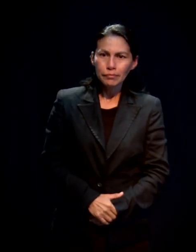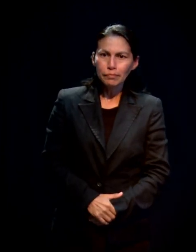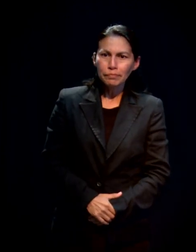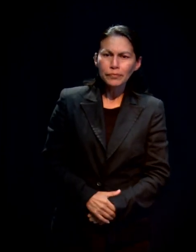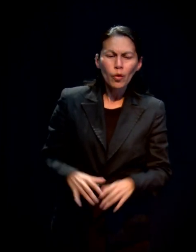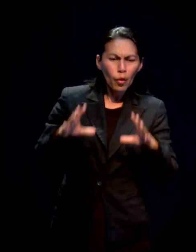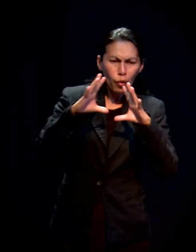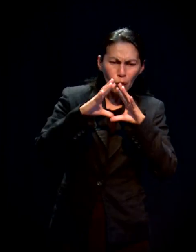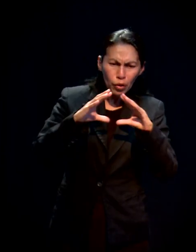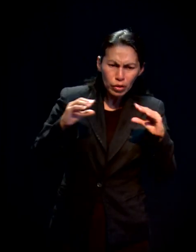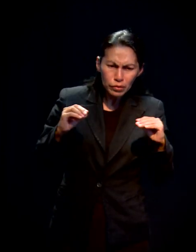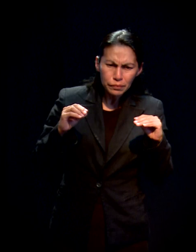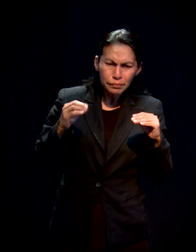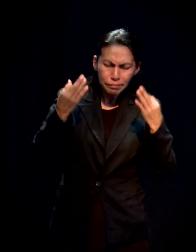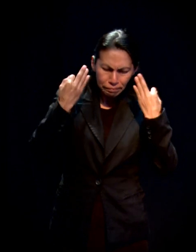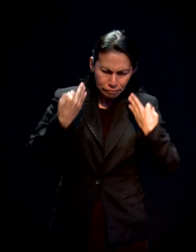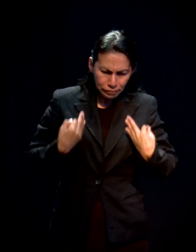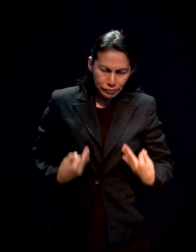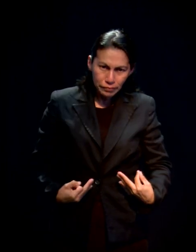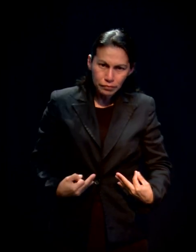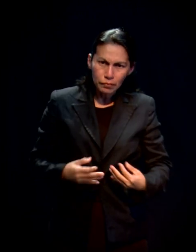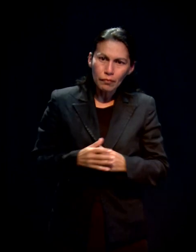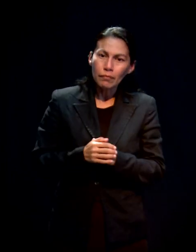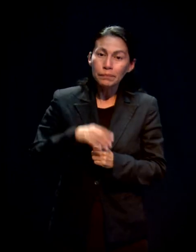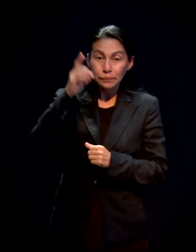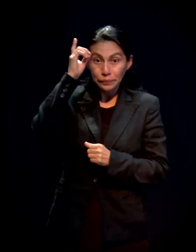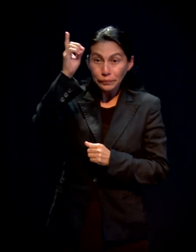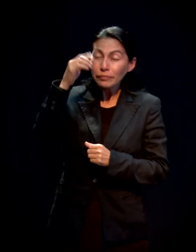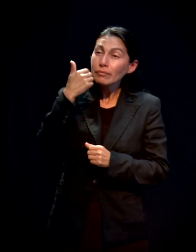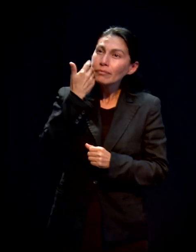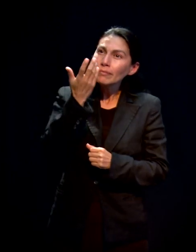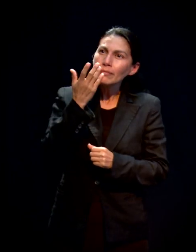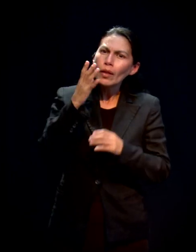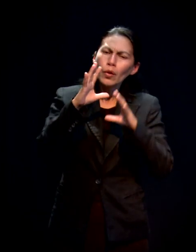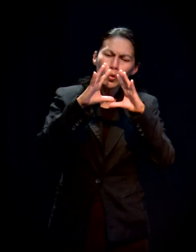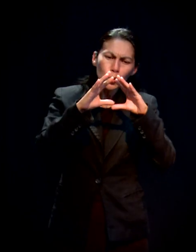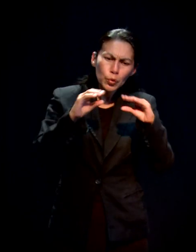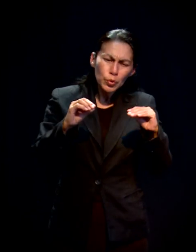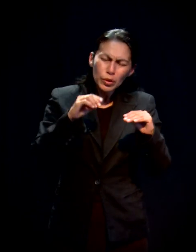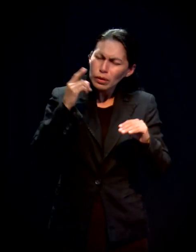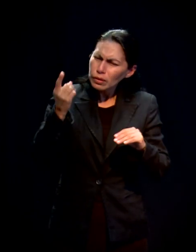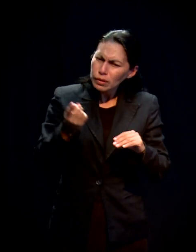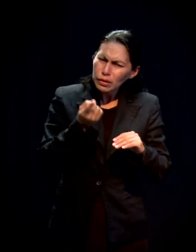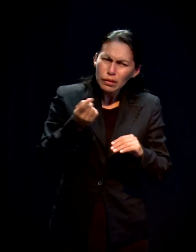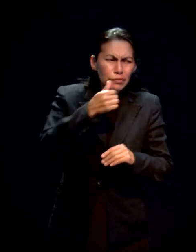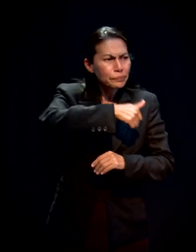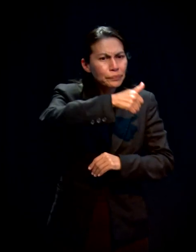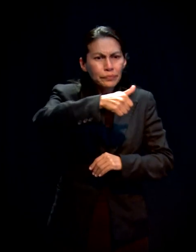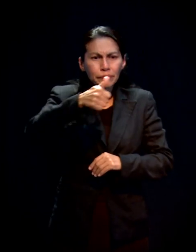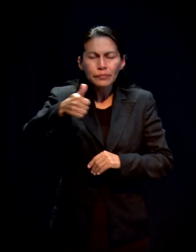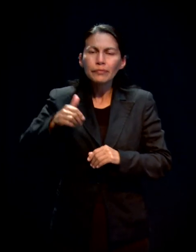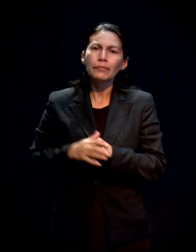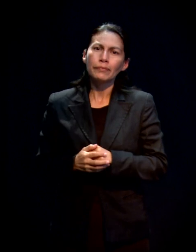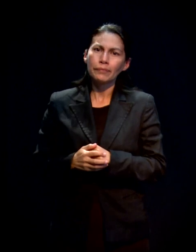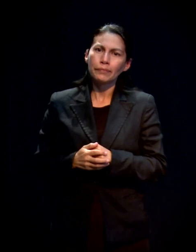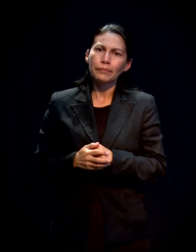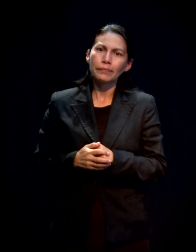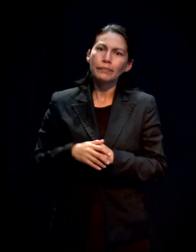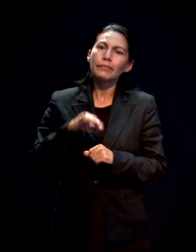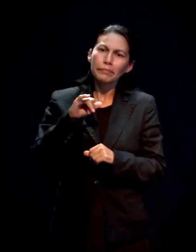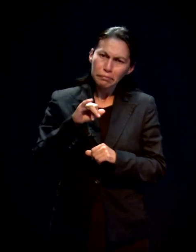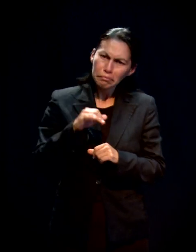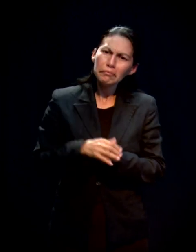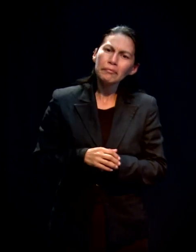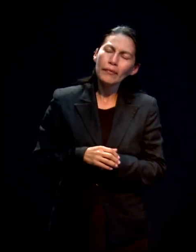allá de una curación física dios anhela una curación eterna en todos nosotros por